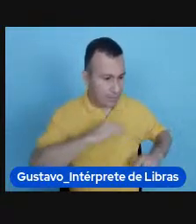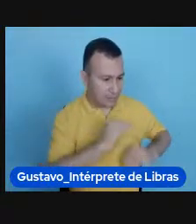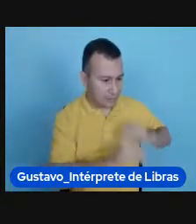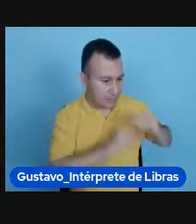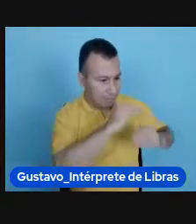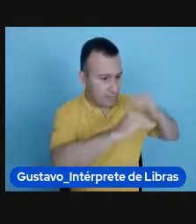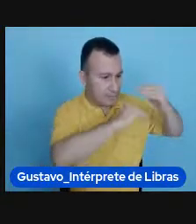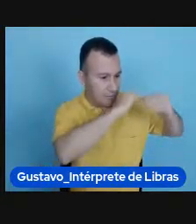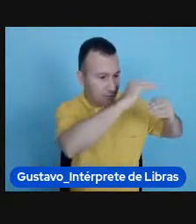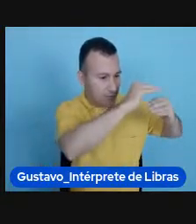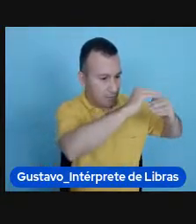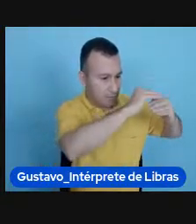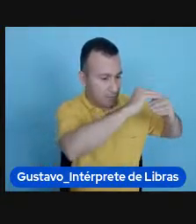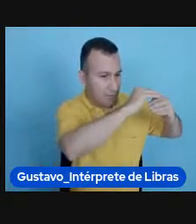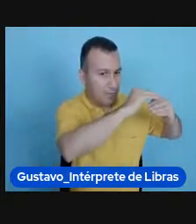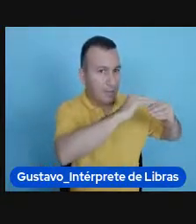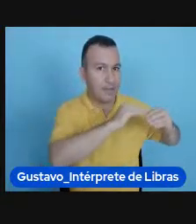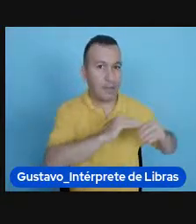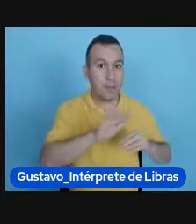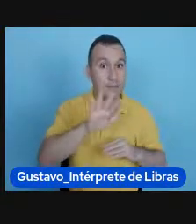aceite